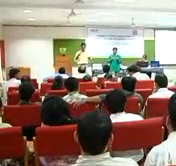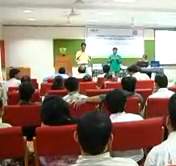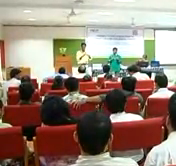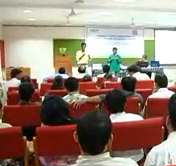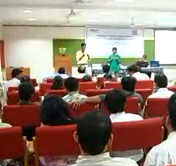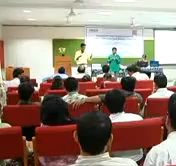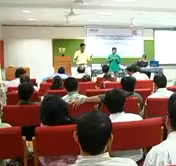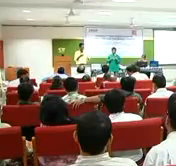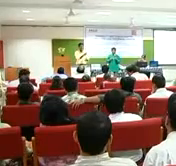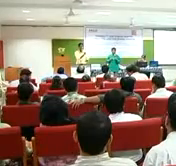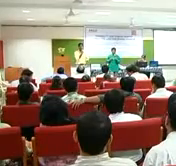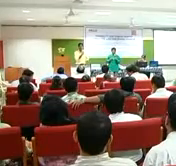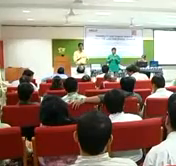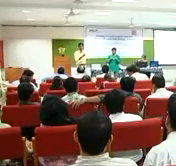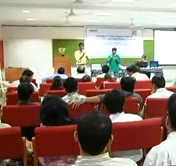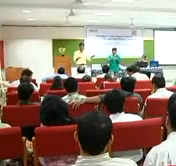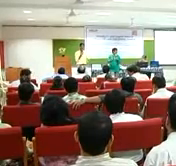ताल्लुक नहीं है।